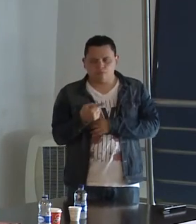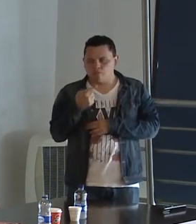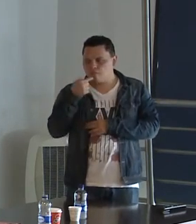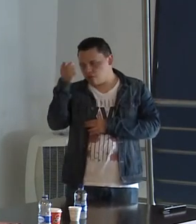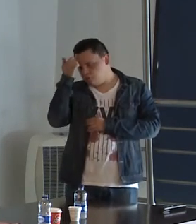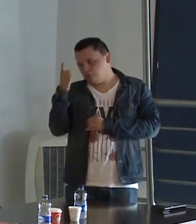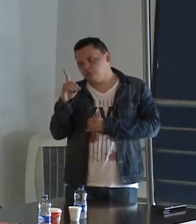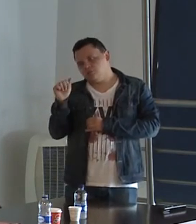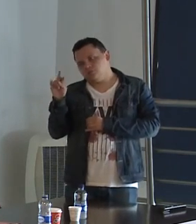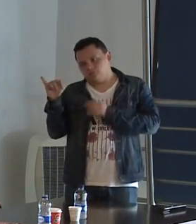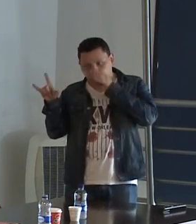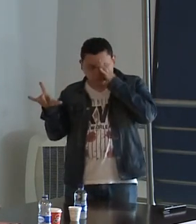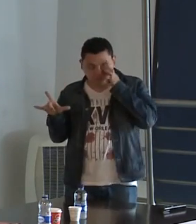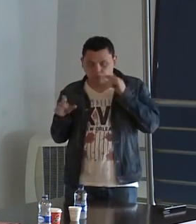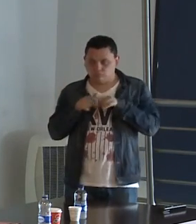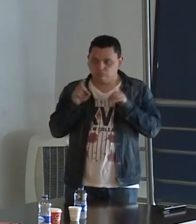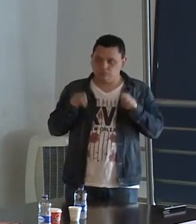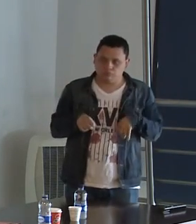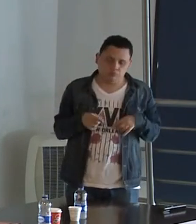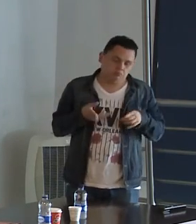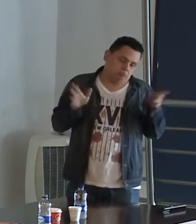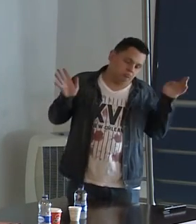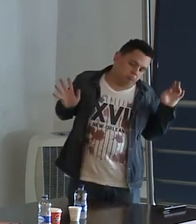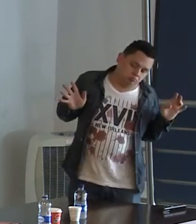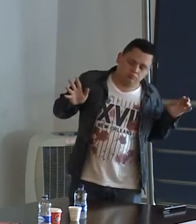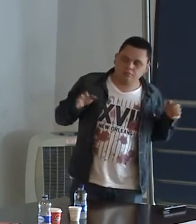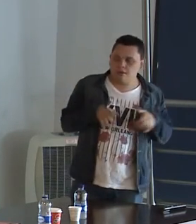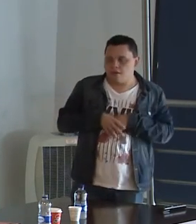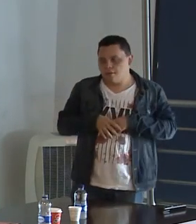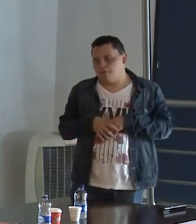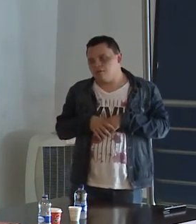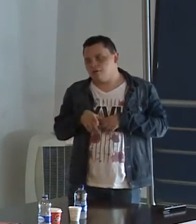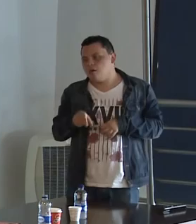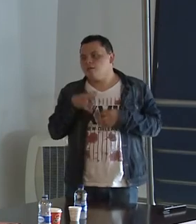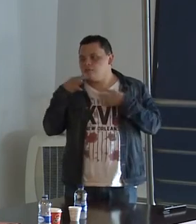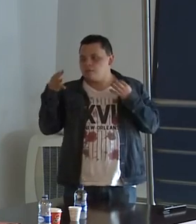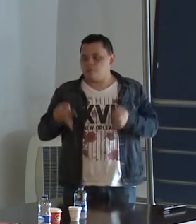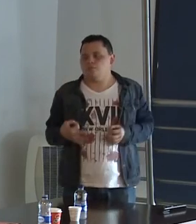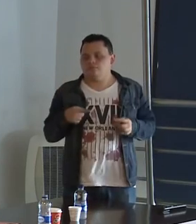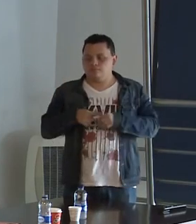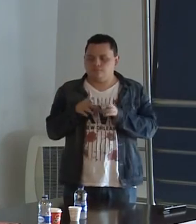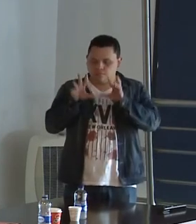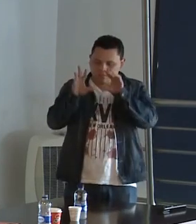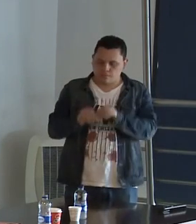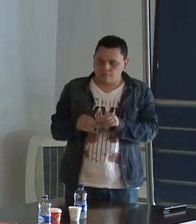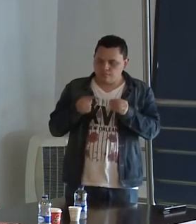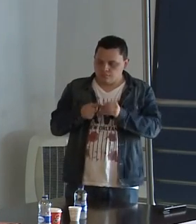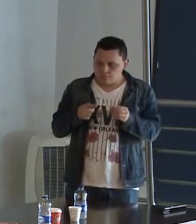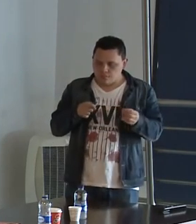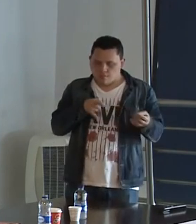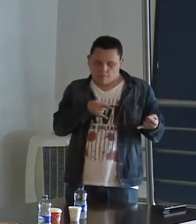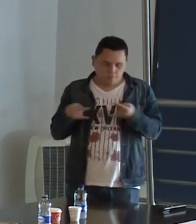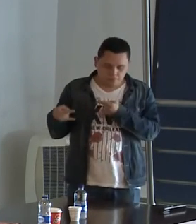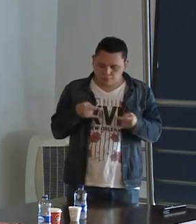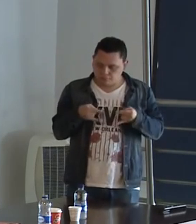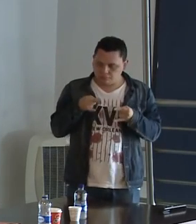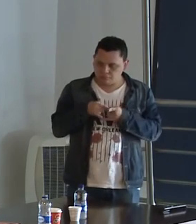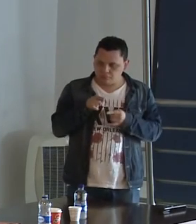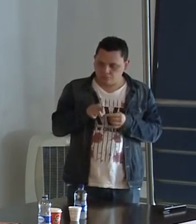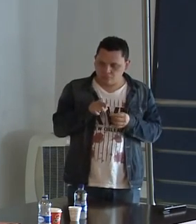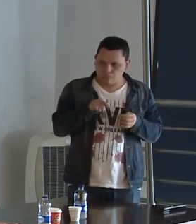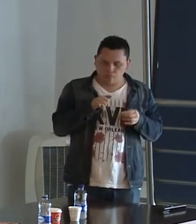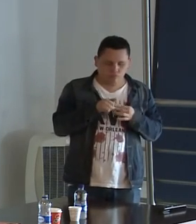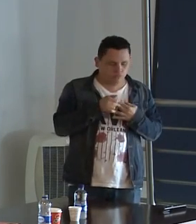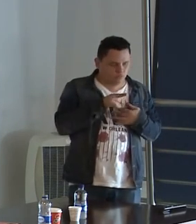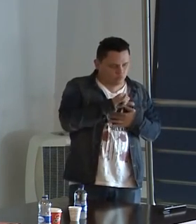Daniel, pues sí, el problema es que puede ser que definitivamente termine la confrontación armada con las insurgencias y